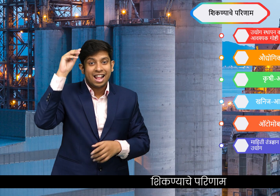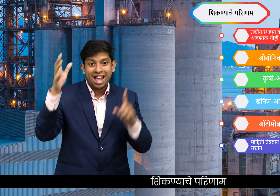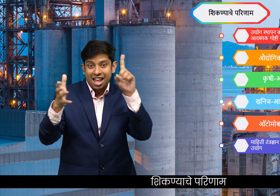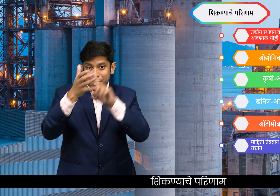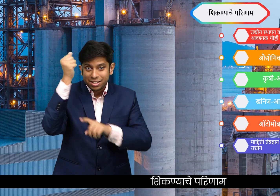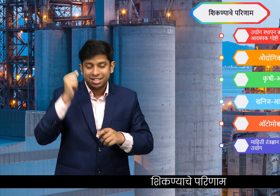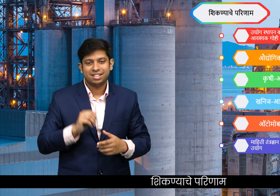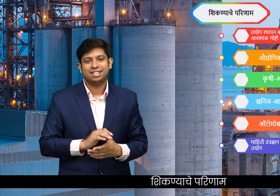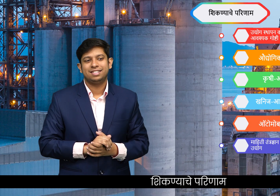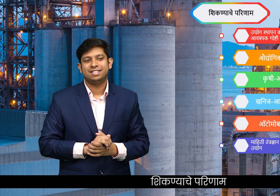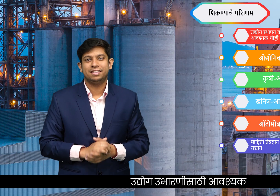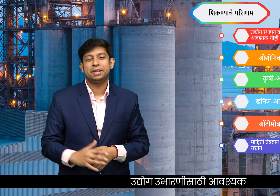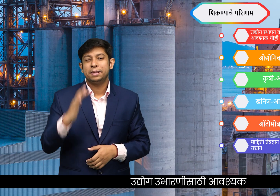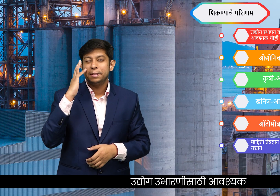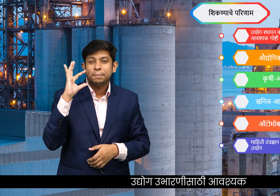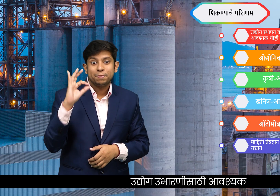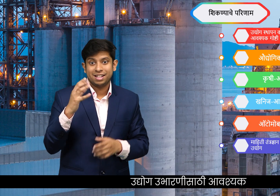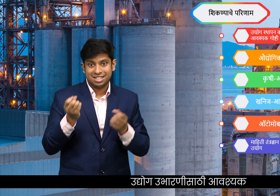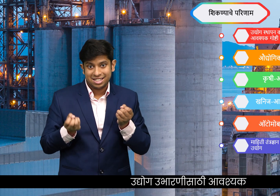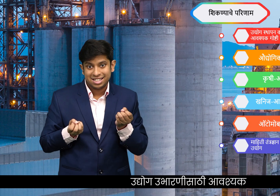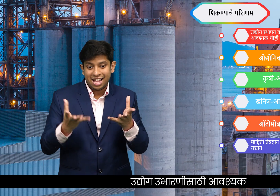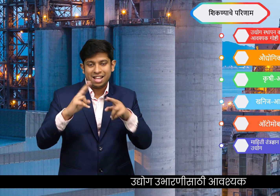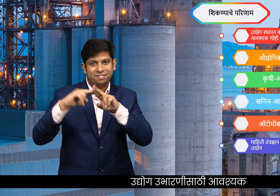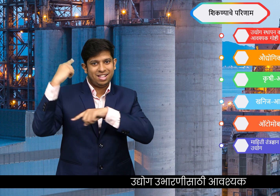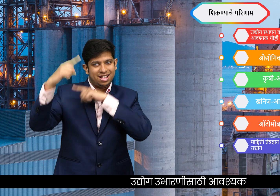परिणाम. उद्योग उभारणीसाठी आवश्यक